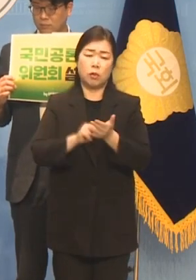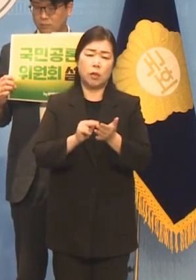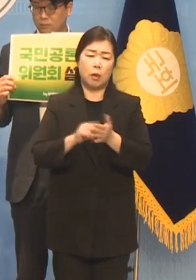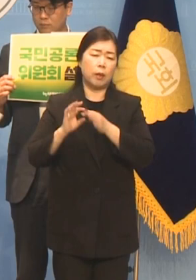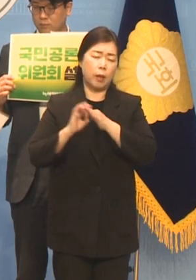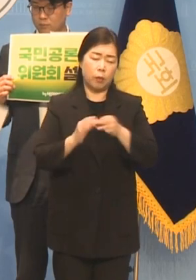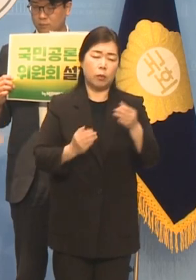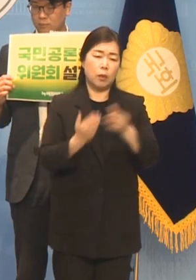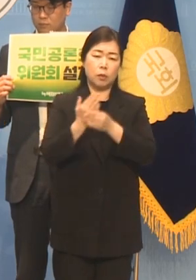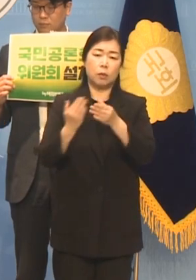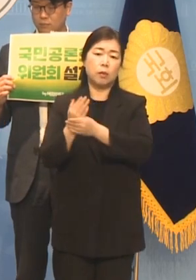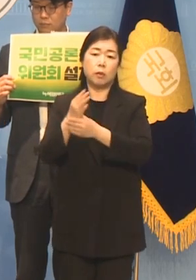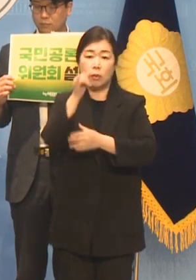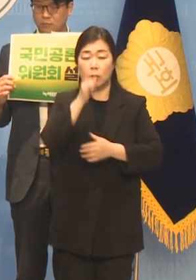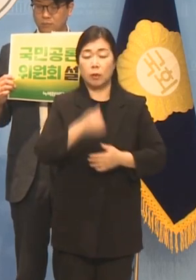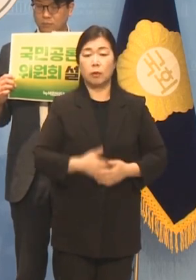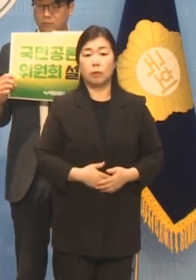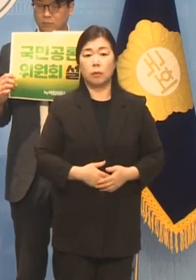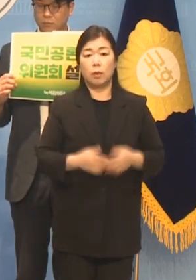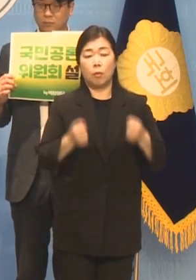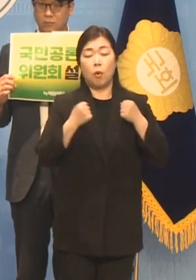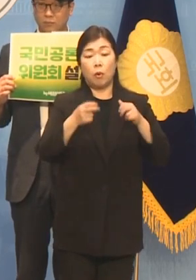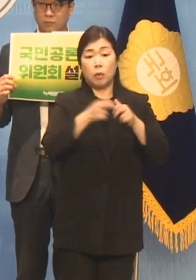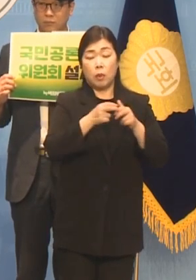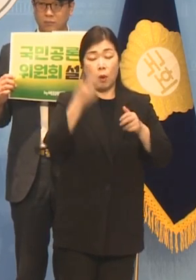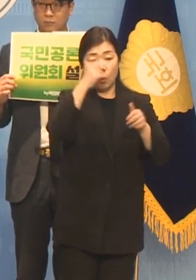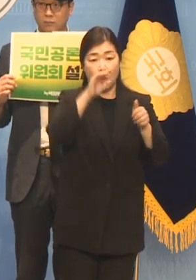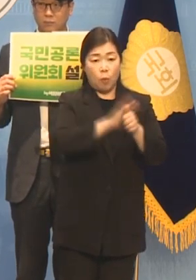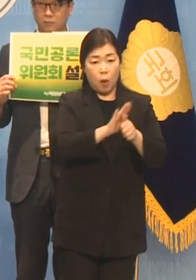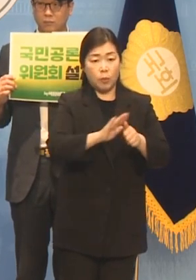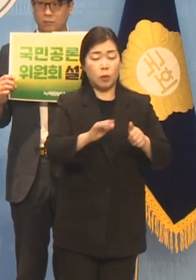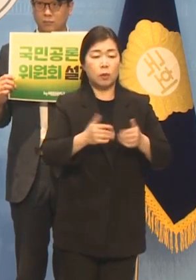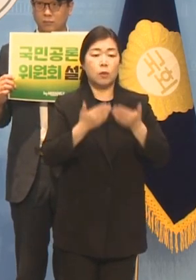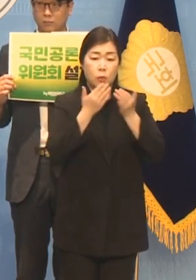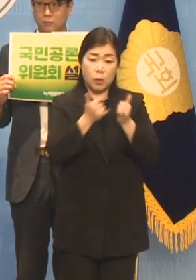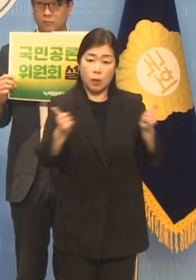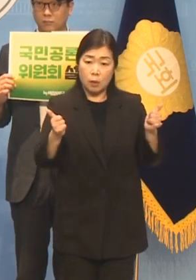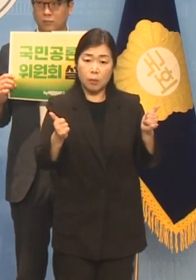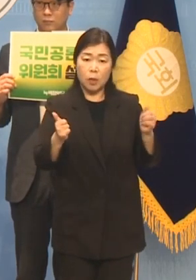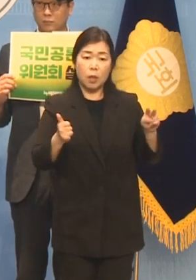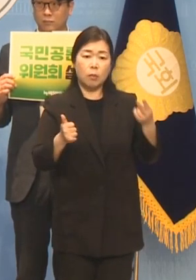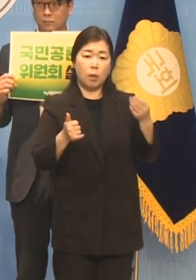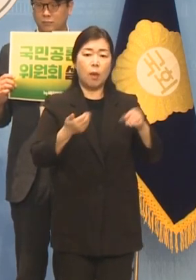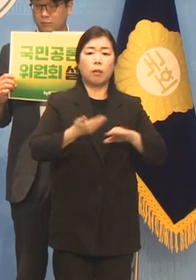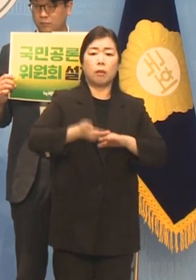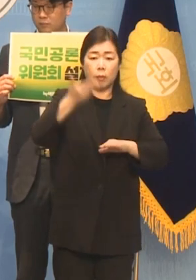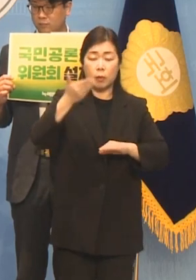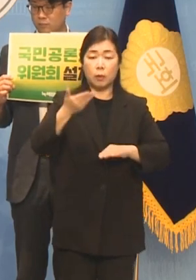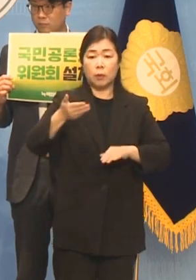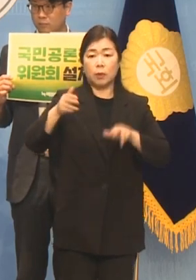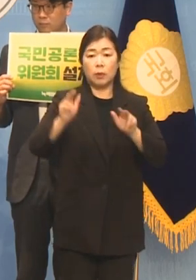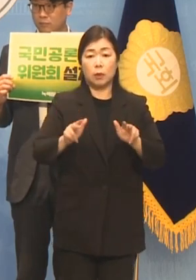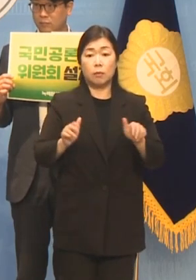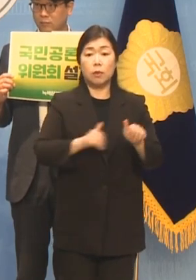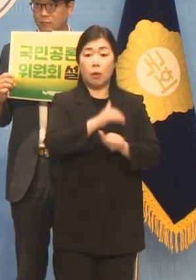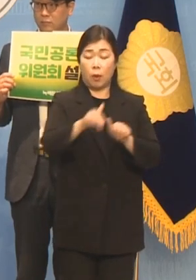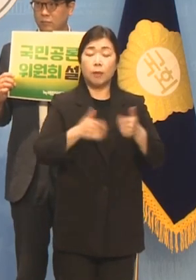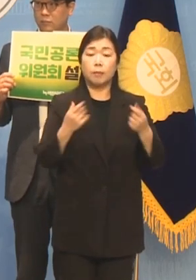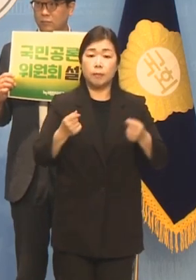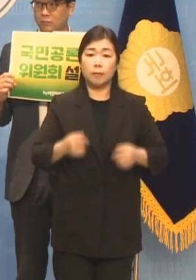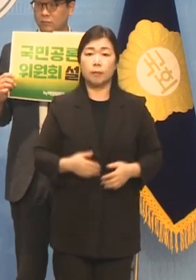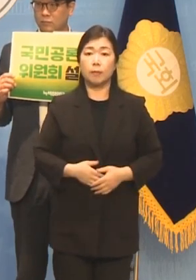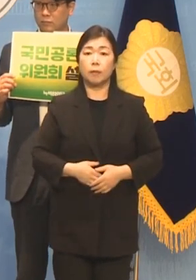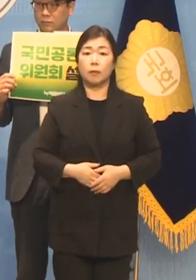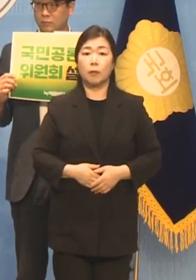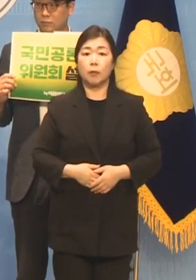있습니다. 보건의료 돌봄 서비스에 종사하는 인력이 200만 명에 육박하는